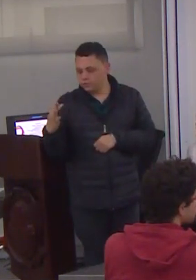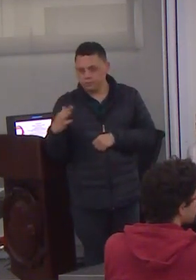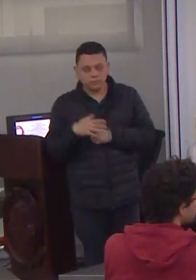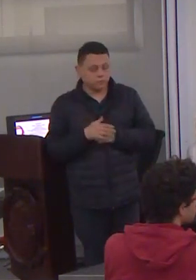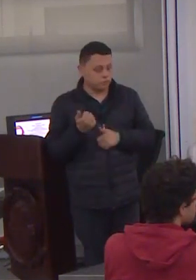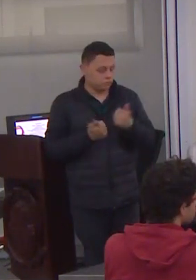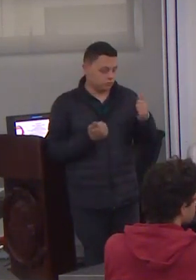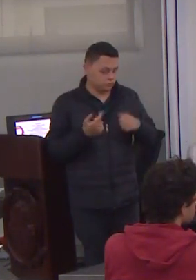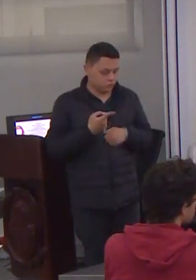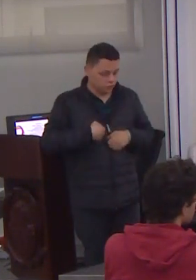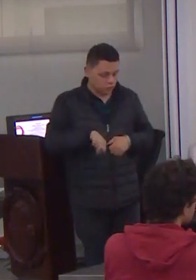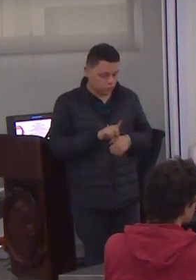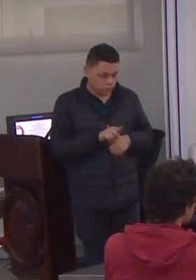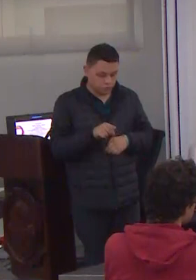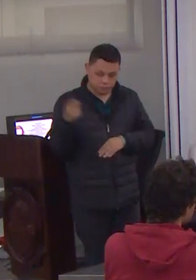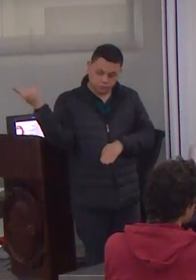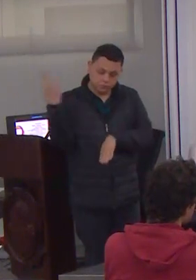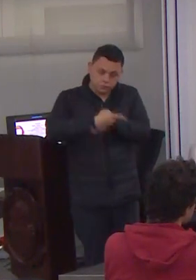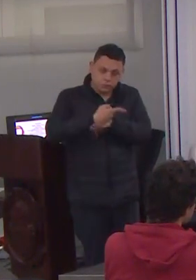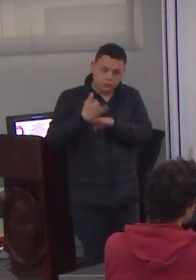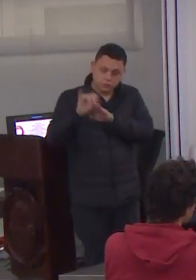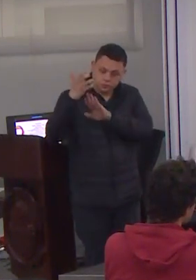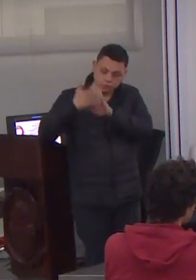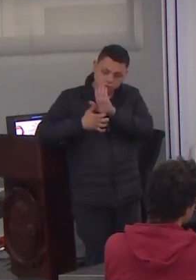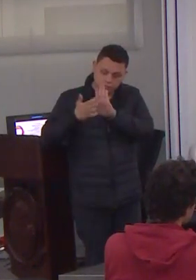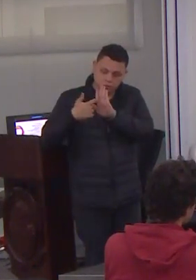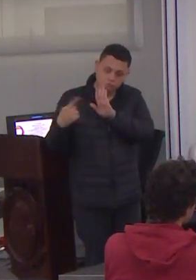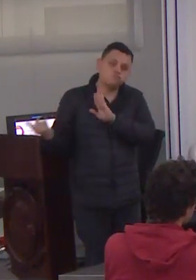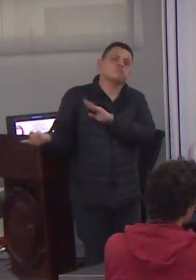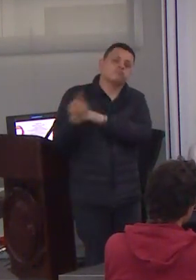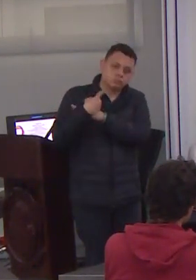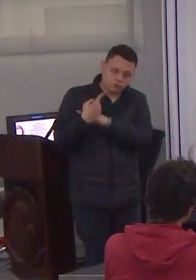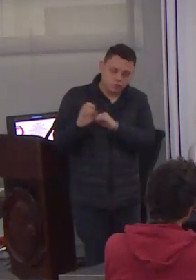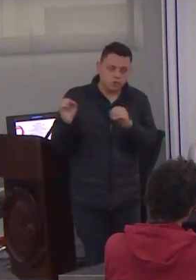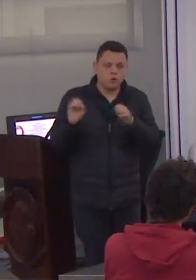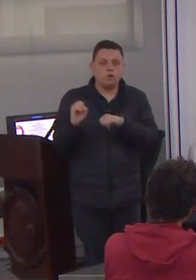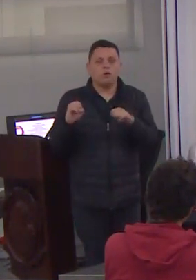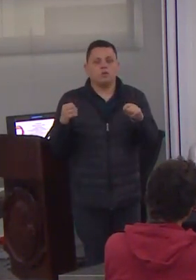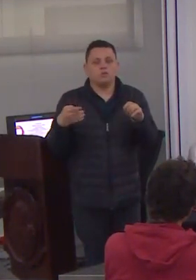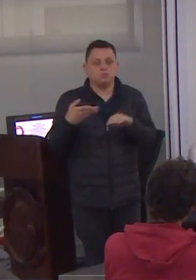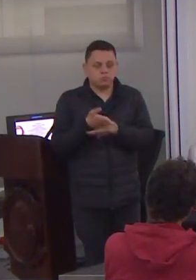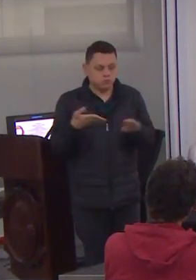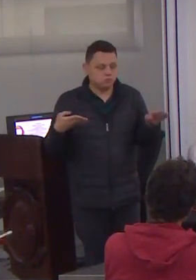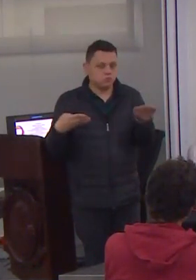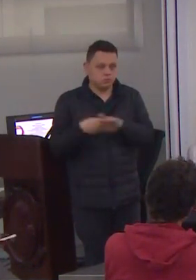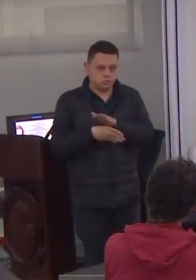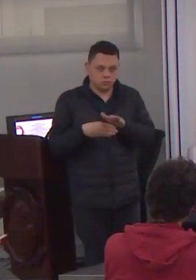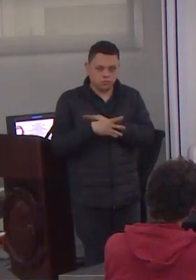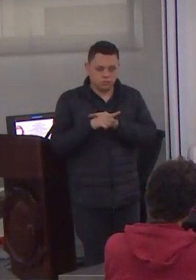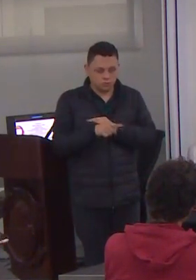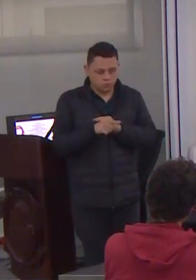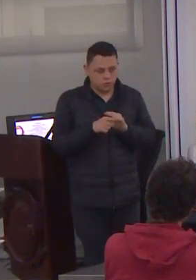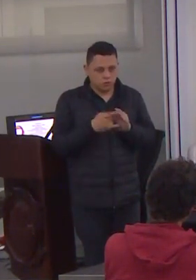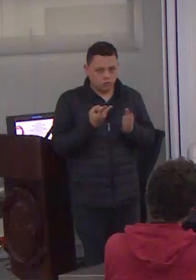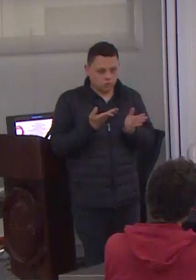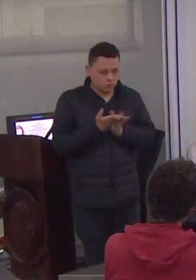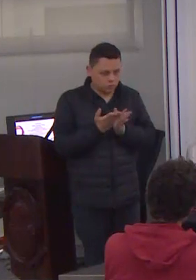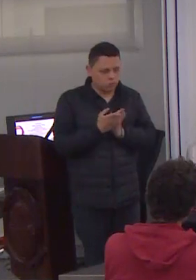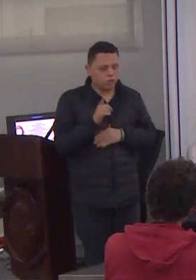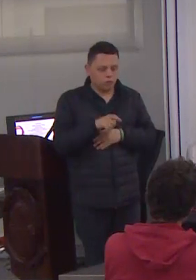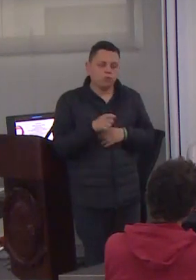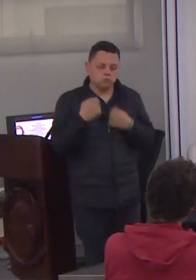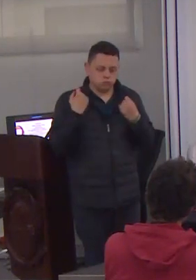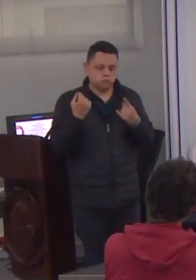no son una sentencia y mucho menos un criterio de ingreso a un programa los